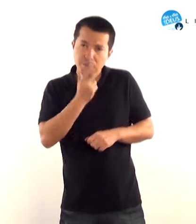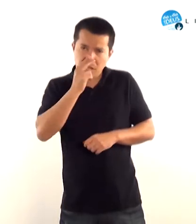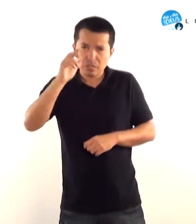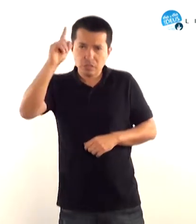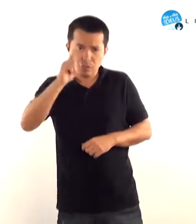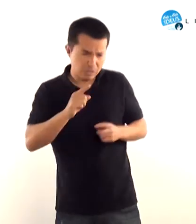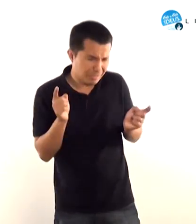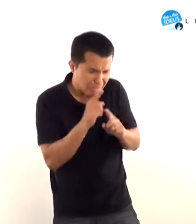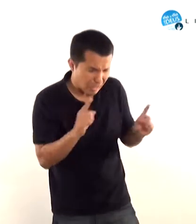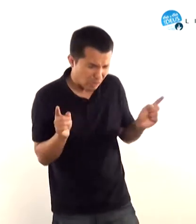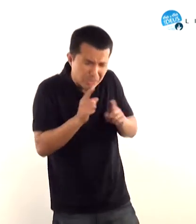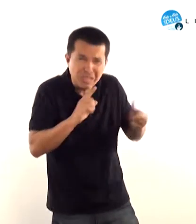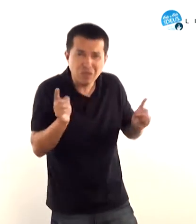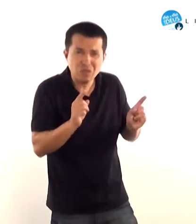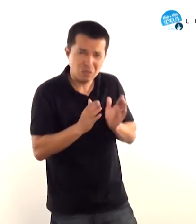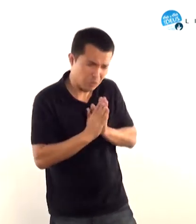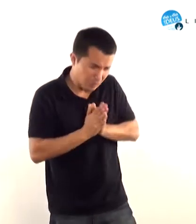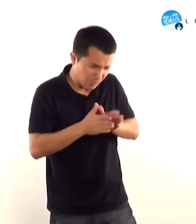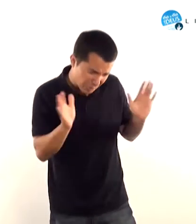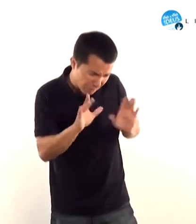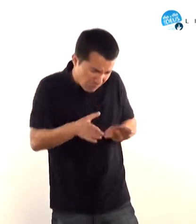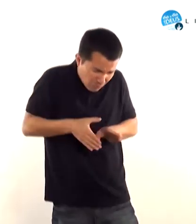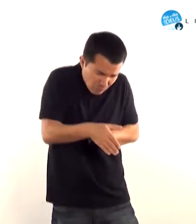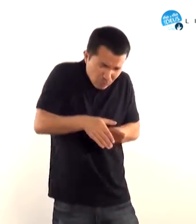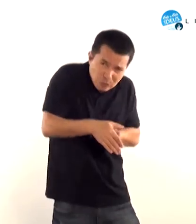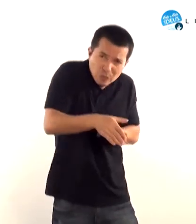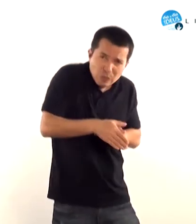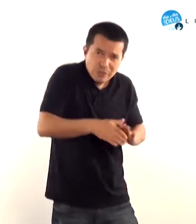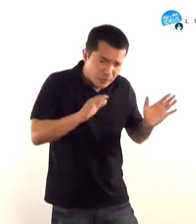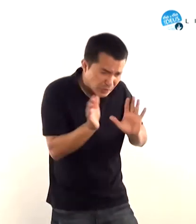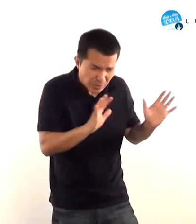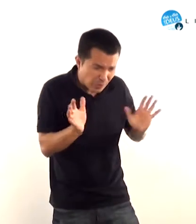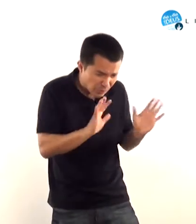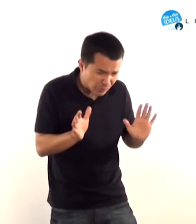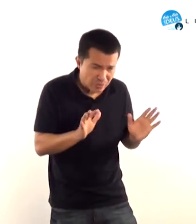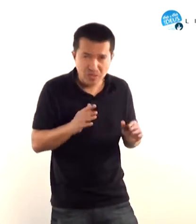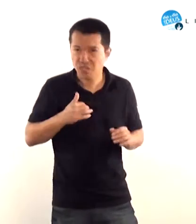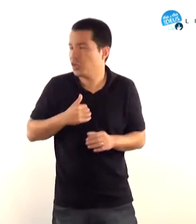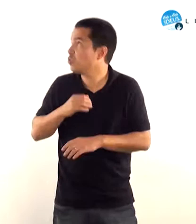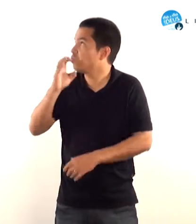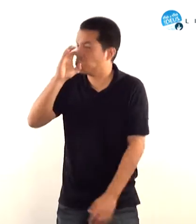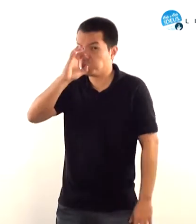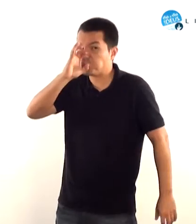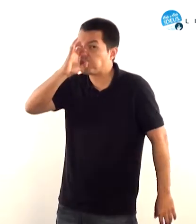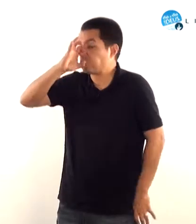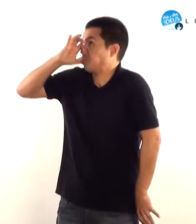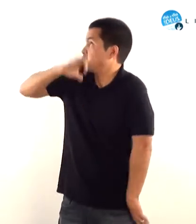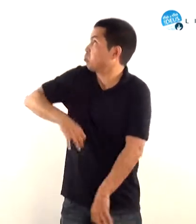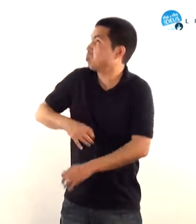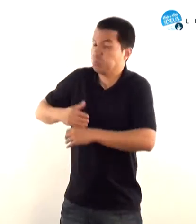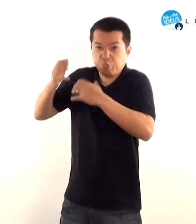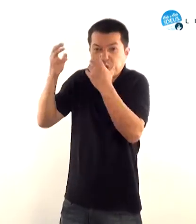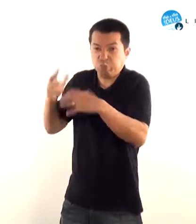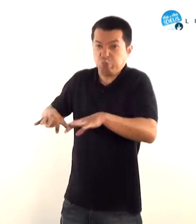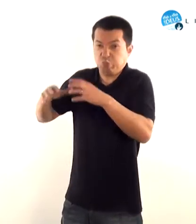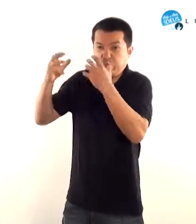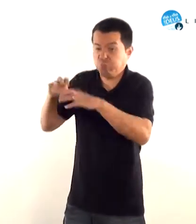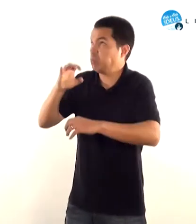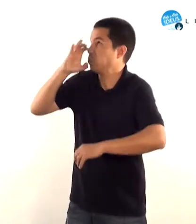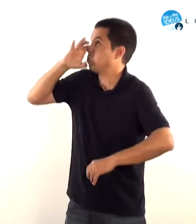Que Deus nos disciplina antes, para que possamos nos arrepender e mudar,